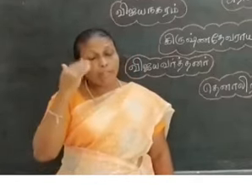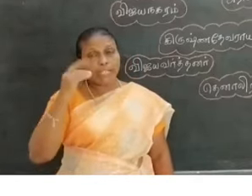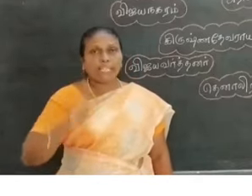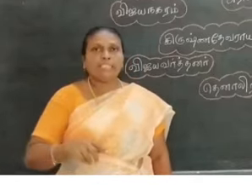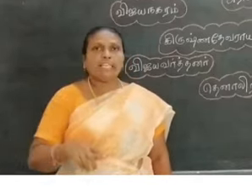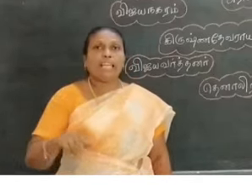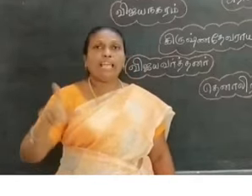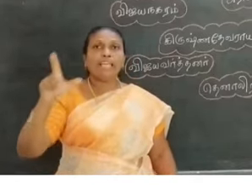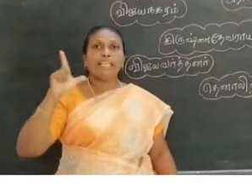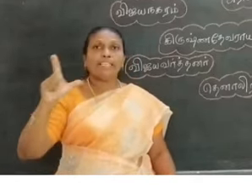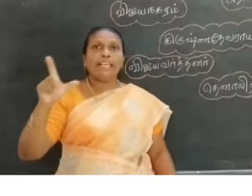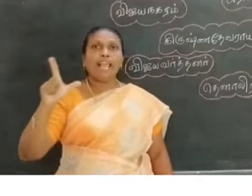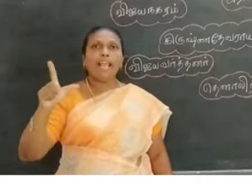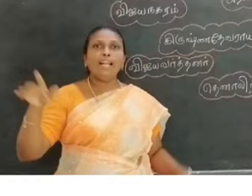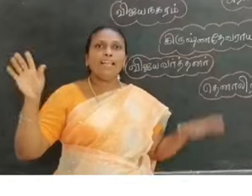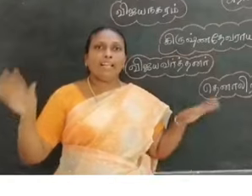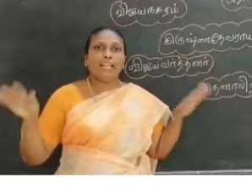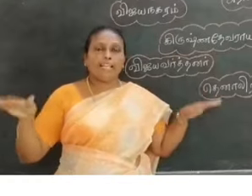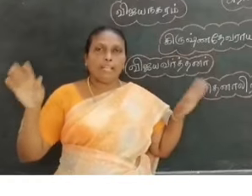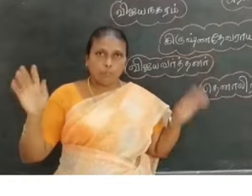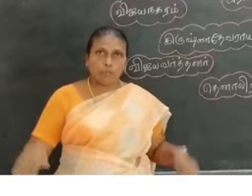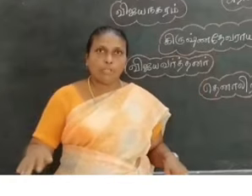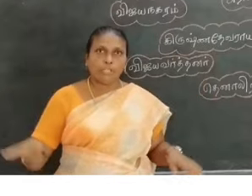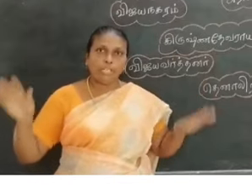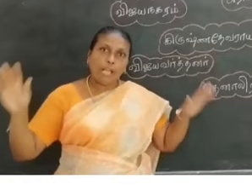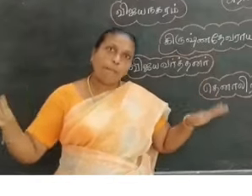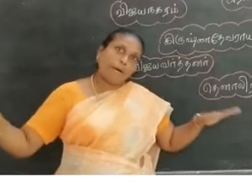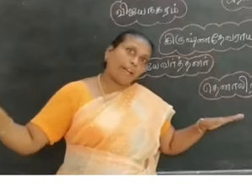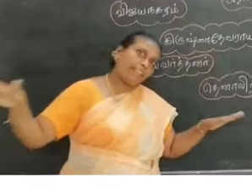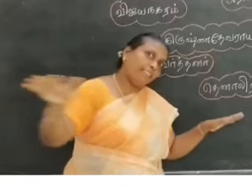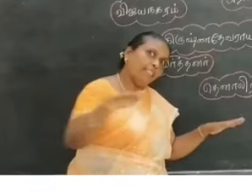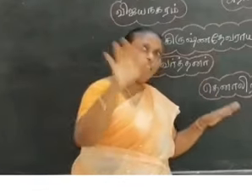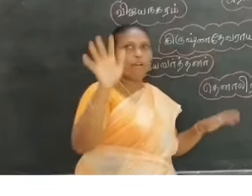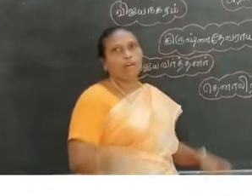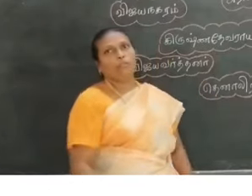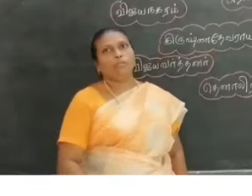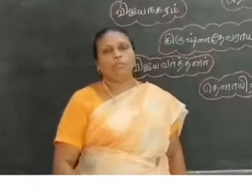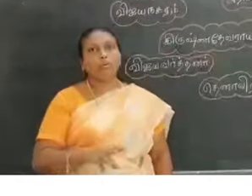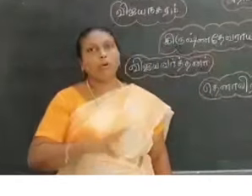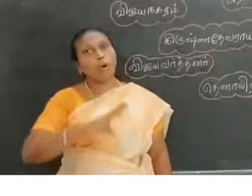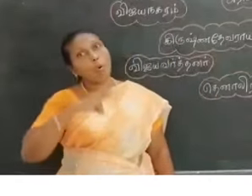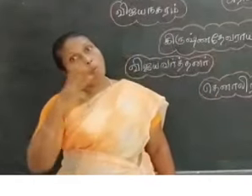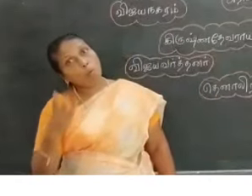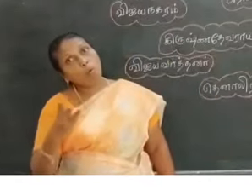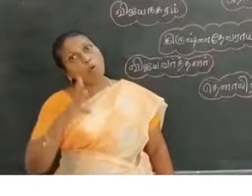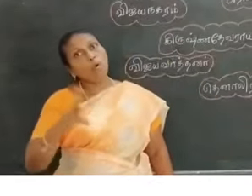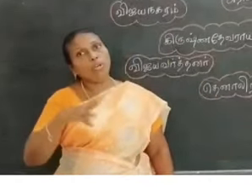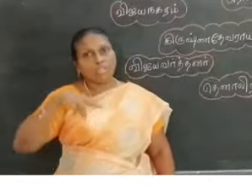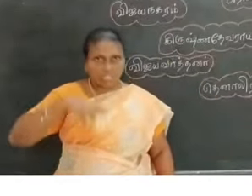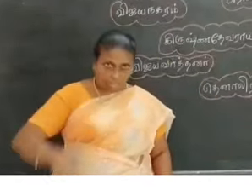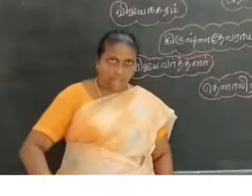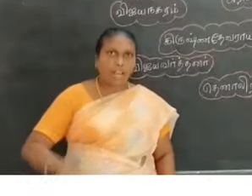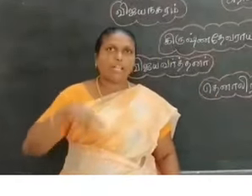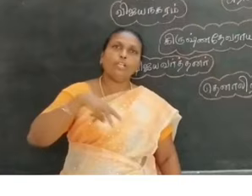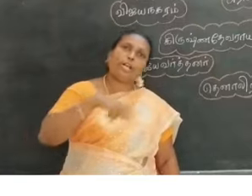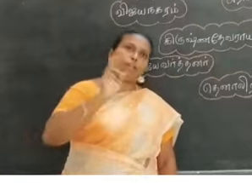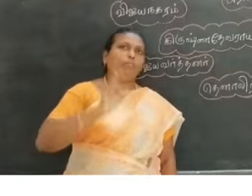இரவு நேரத்துல ஏழு இறக்கைகள் கொண்டு பறந்து வரணும், மூன்று காலாலையும்